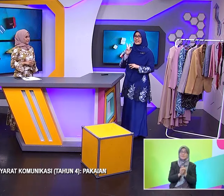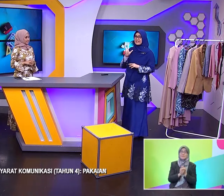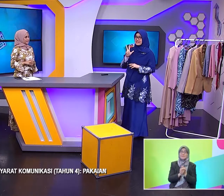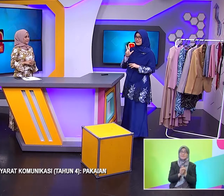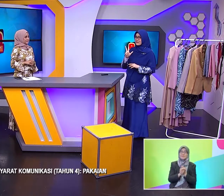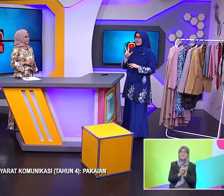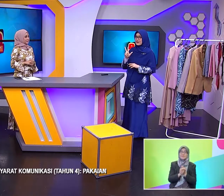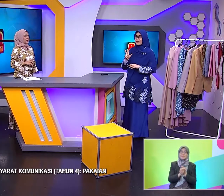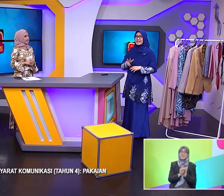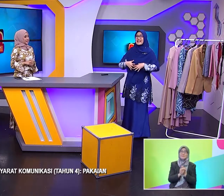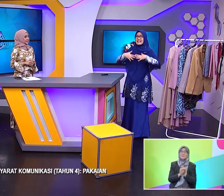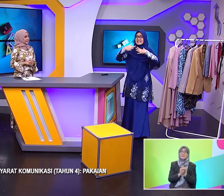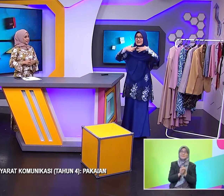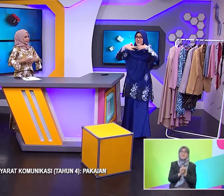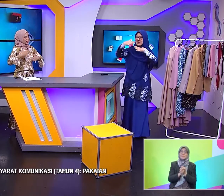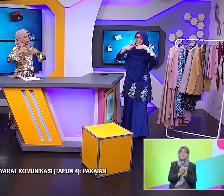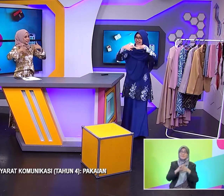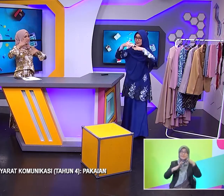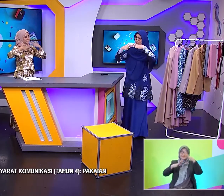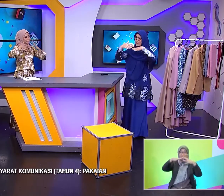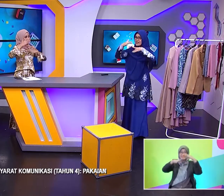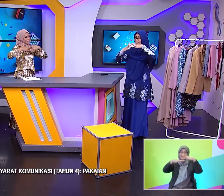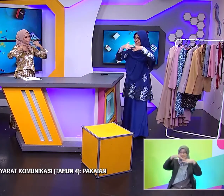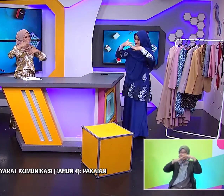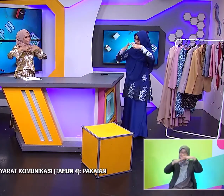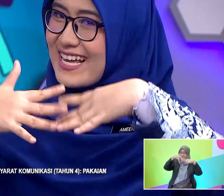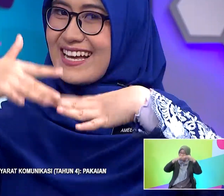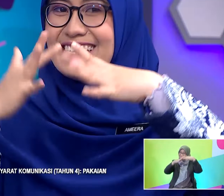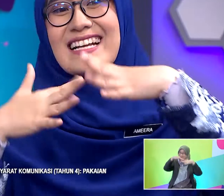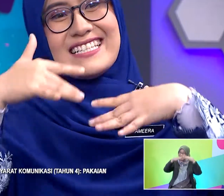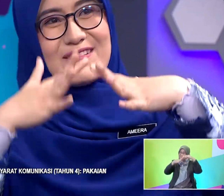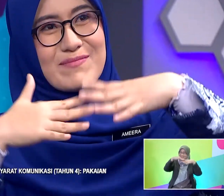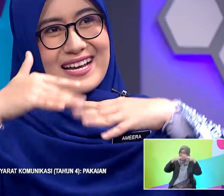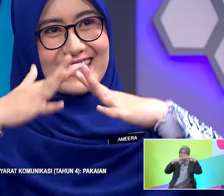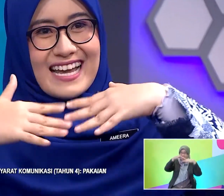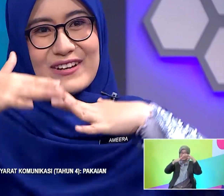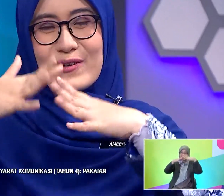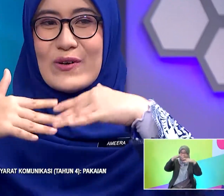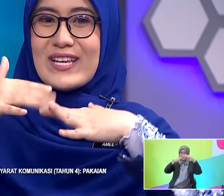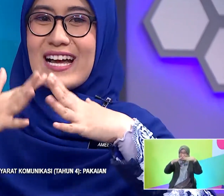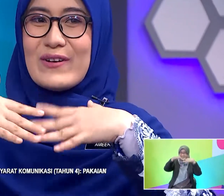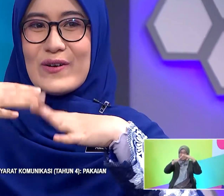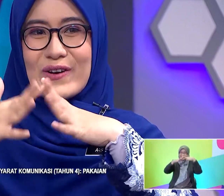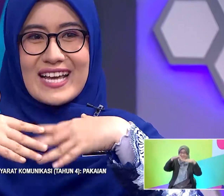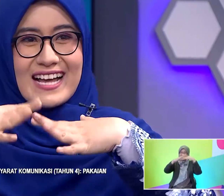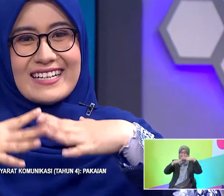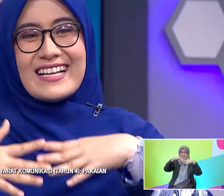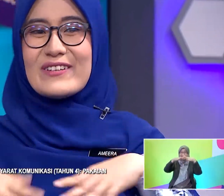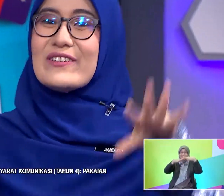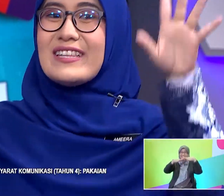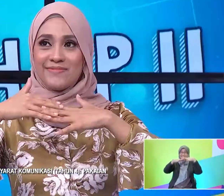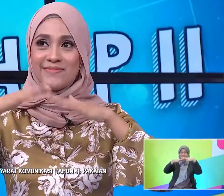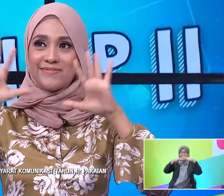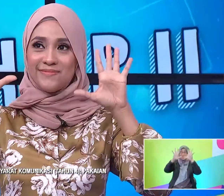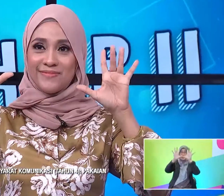123 sama-sama oke jambatan goyang-goyang jambatan goyang-goyang